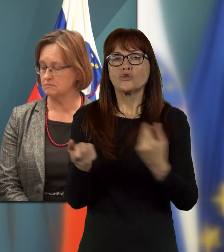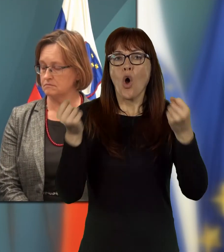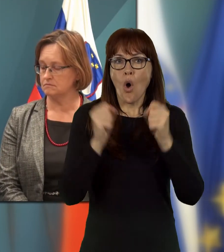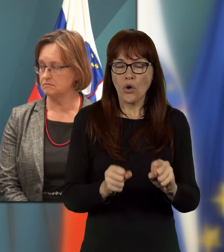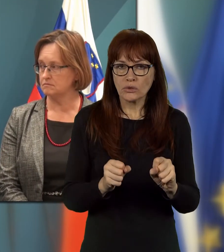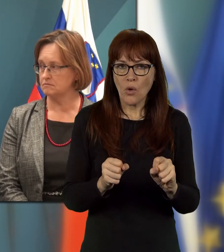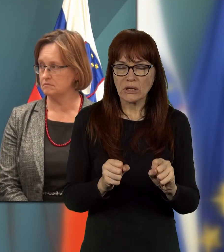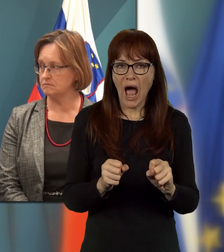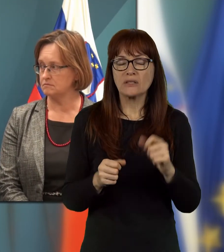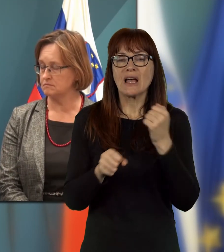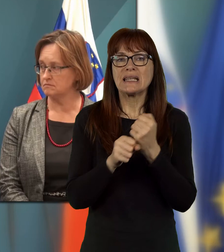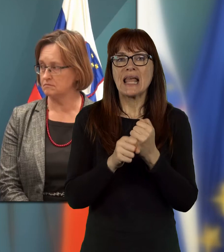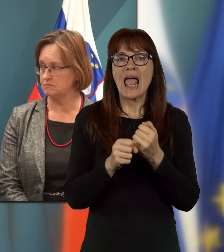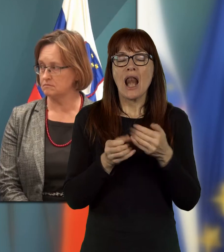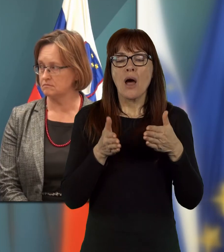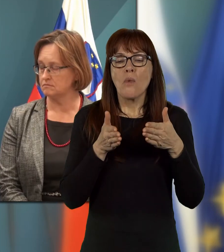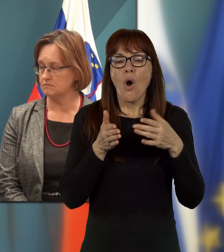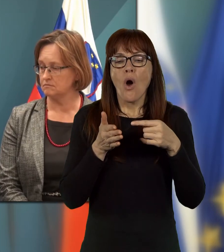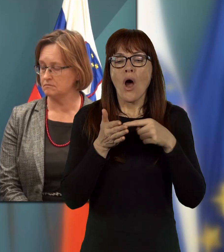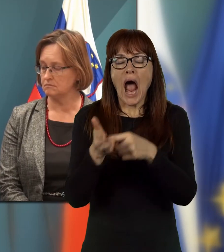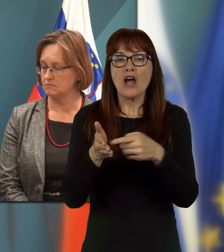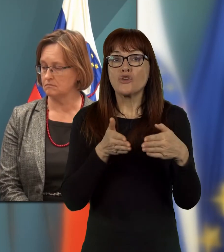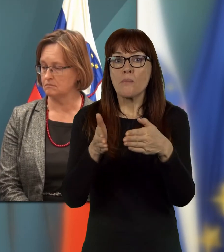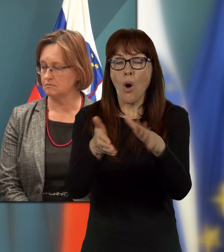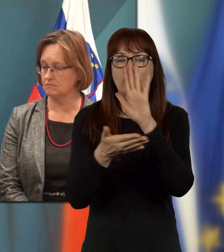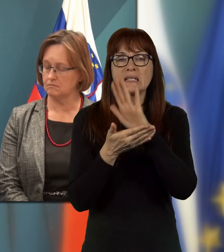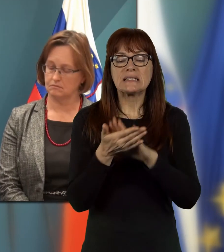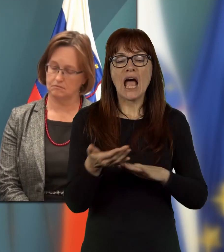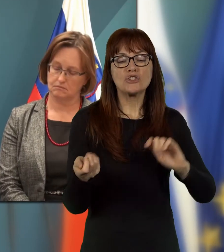se fundaciji Ellen MacArthur, delamo kažipot in začenjamo